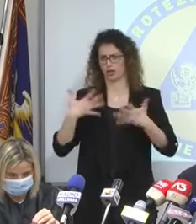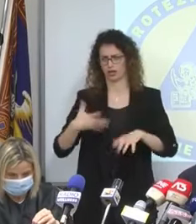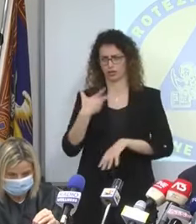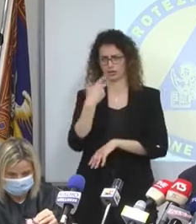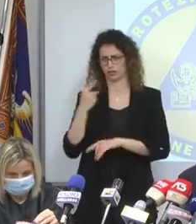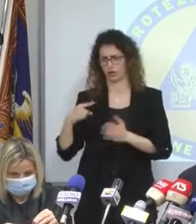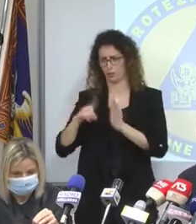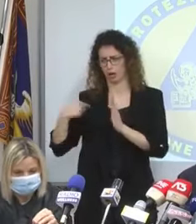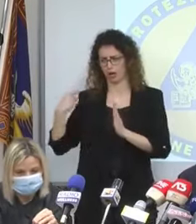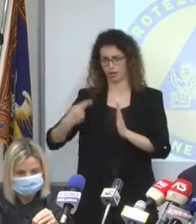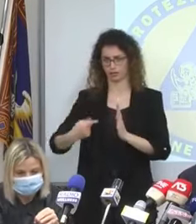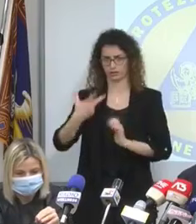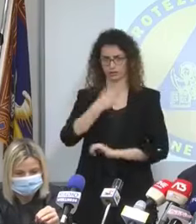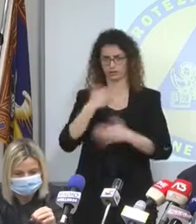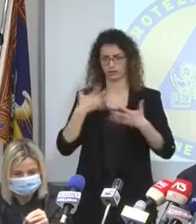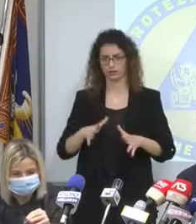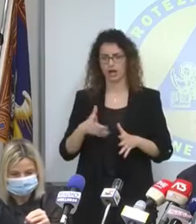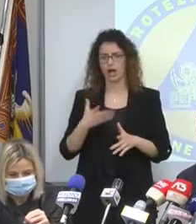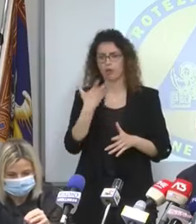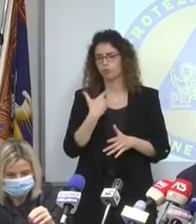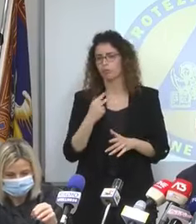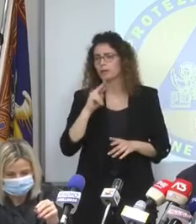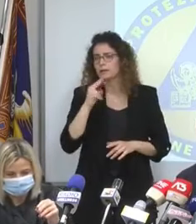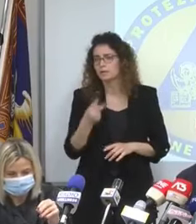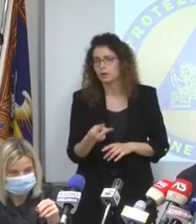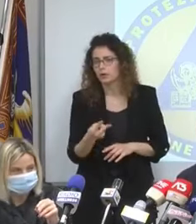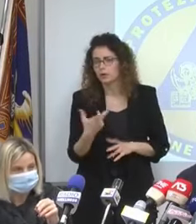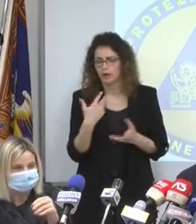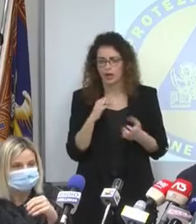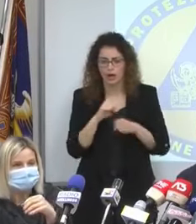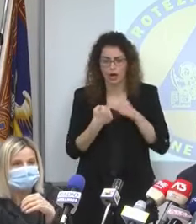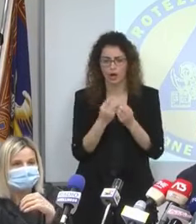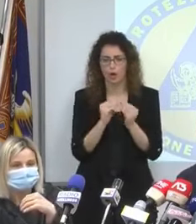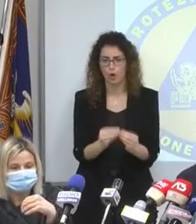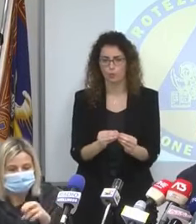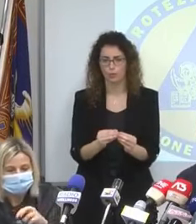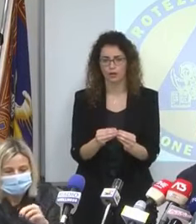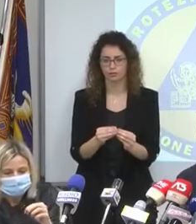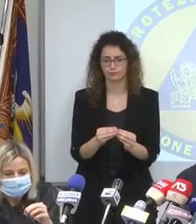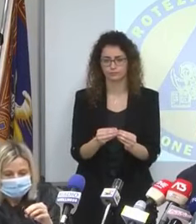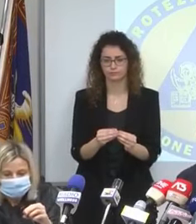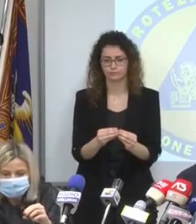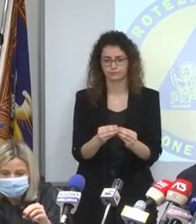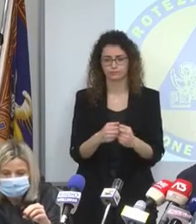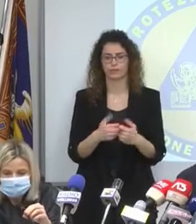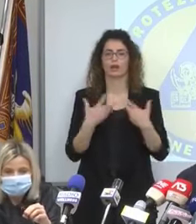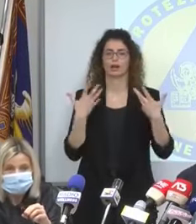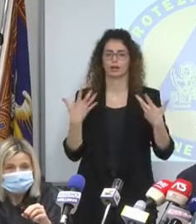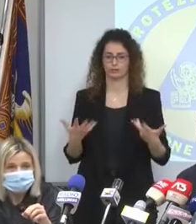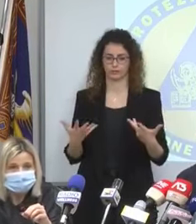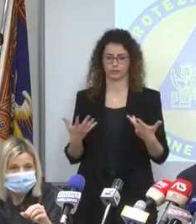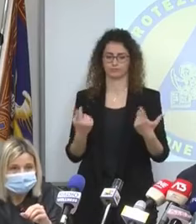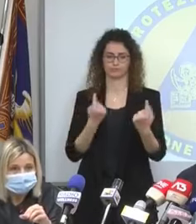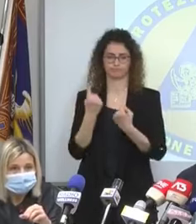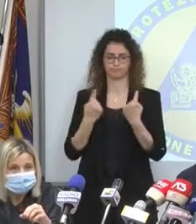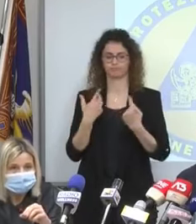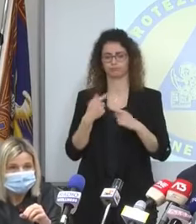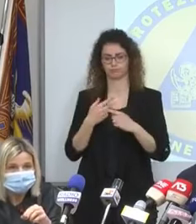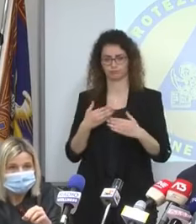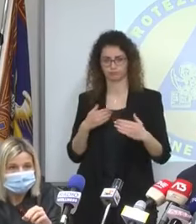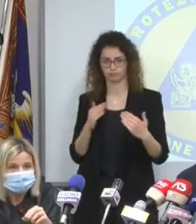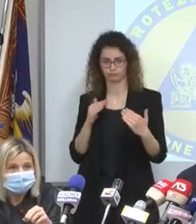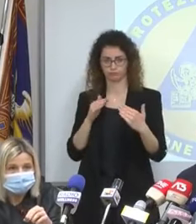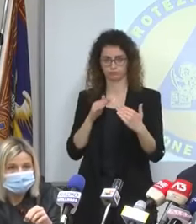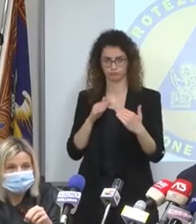quindi chiedono una risposta, chiedono come ci si può comportare in tal senso. Allora, la questione la stiamo